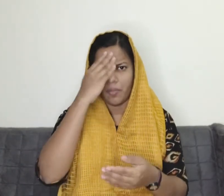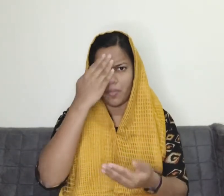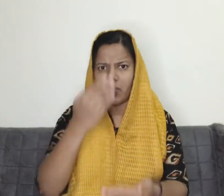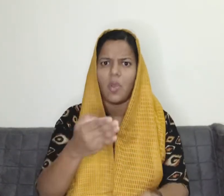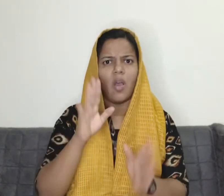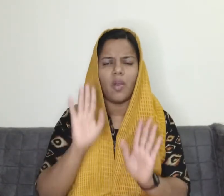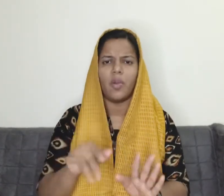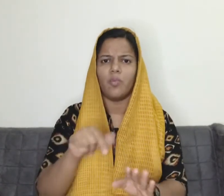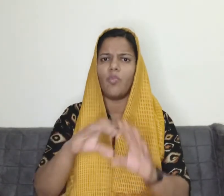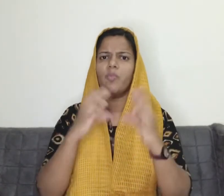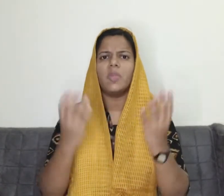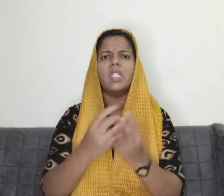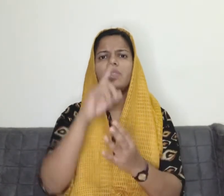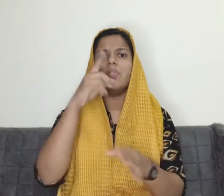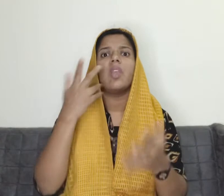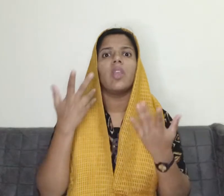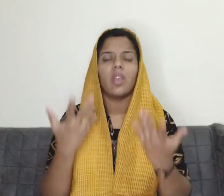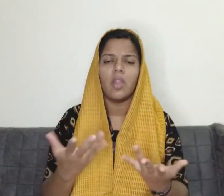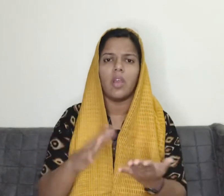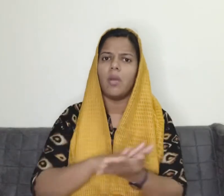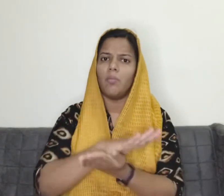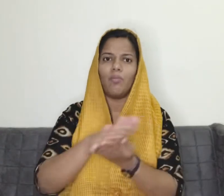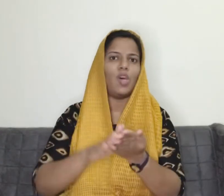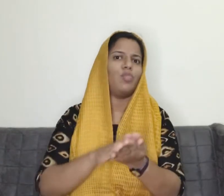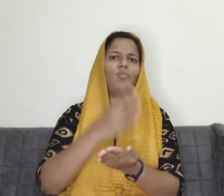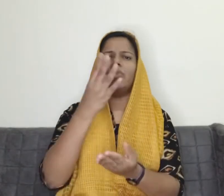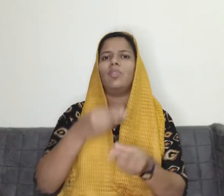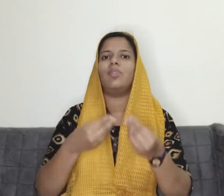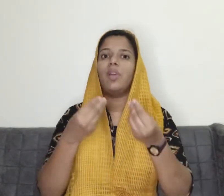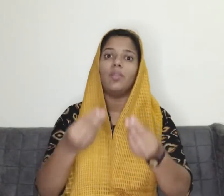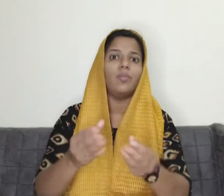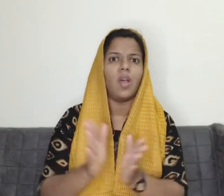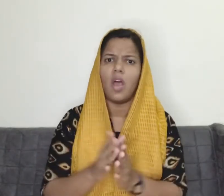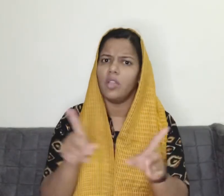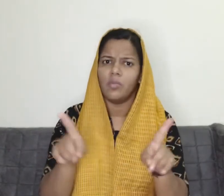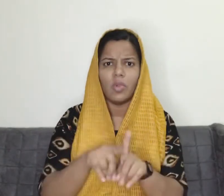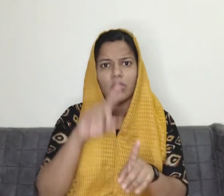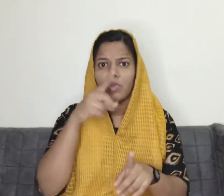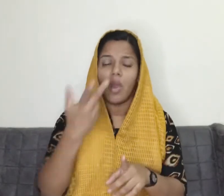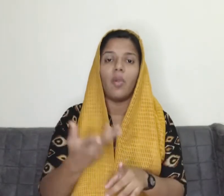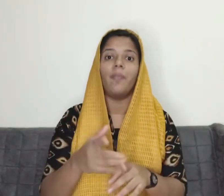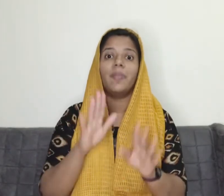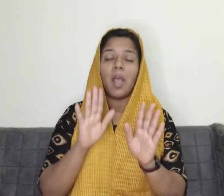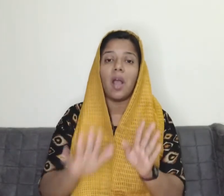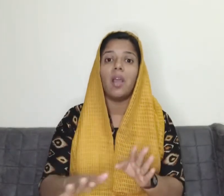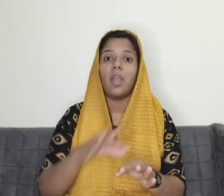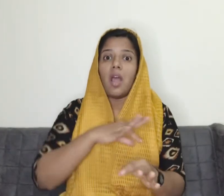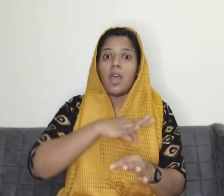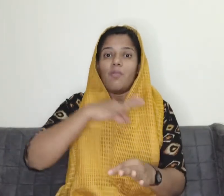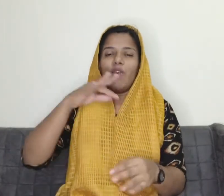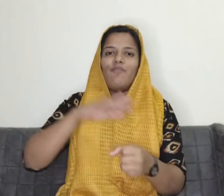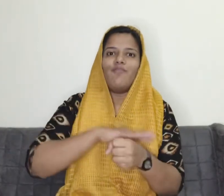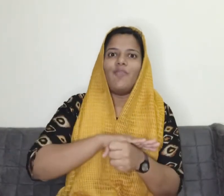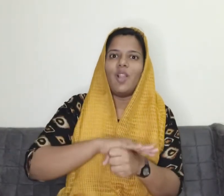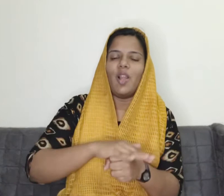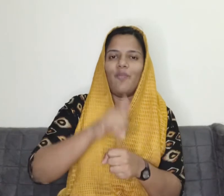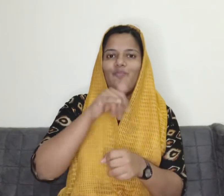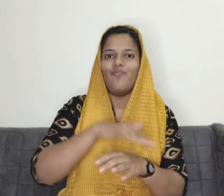പ്രസാദകരമായ ജീവിതമാണോ ഭൂമിയിൽ നയിക്കുന്നത്? അതിനാണ് പരിശുദ്ധാത്മാവിനെ തന്നിരിക്കുന്നത്. അപ്പോൾ ആ ആത്മാവിൽ നിറഞ്ഞ് ജീവിക്കുമ്പോൾ സമുദ്രം അതിൻ്റെ